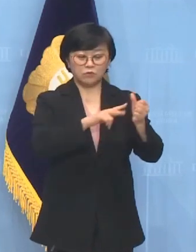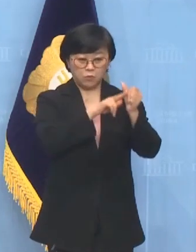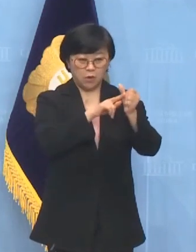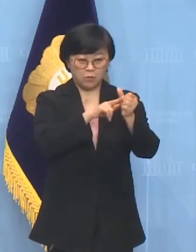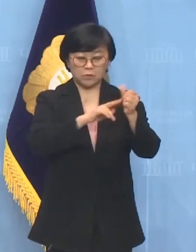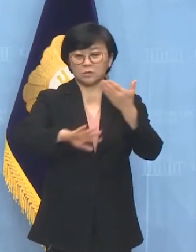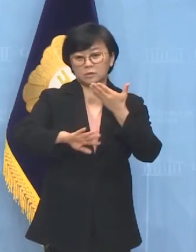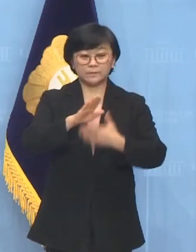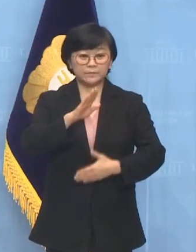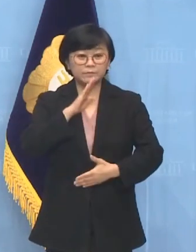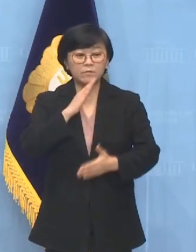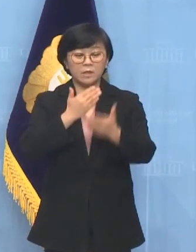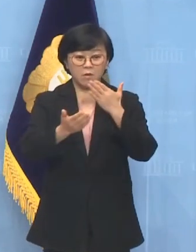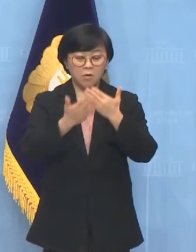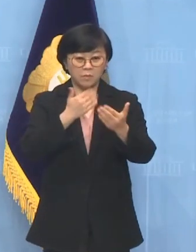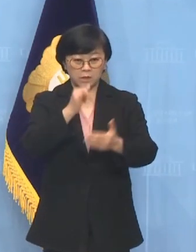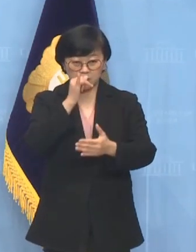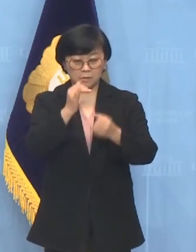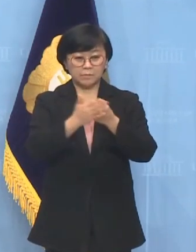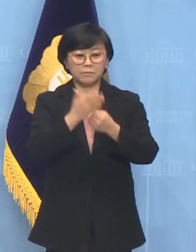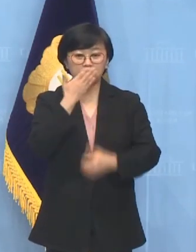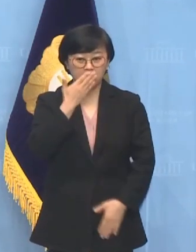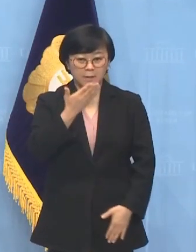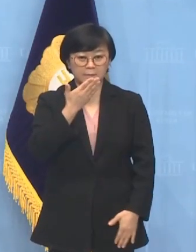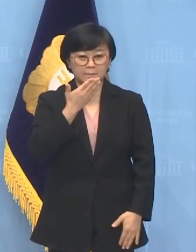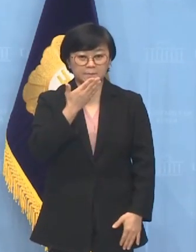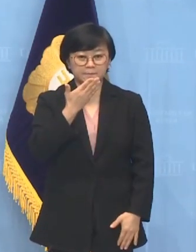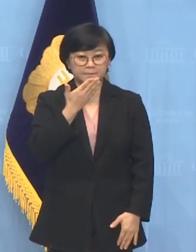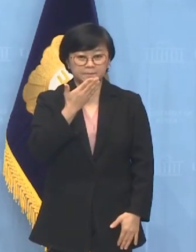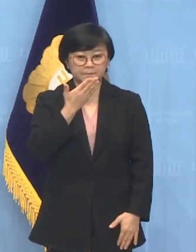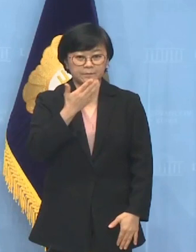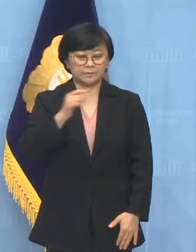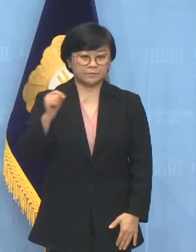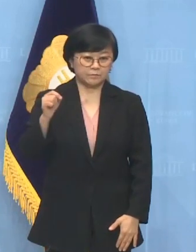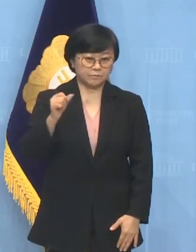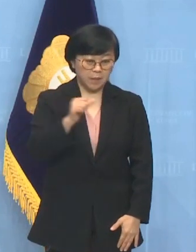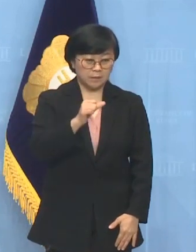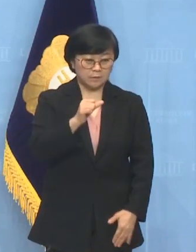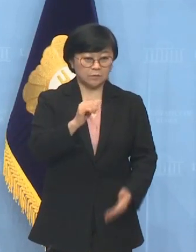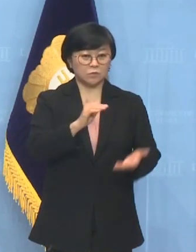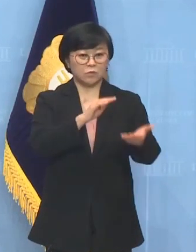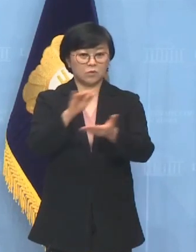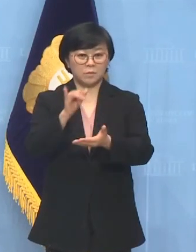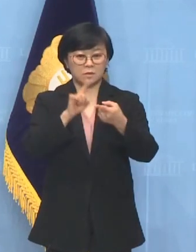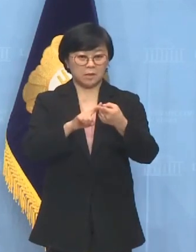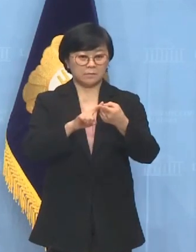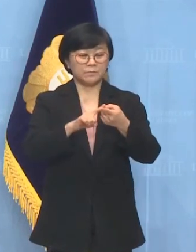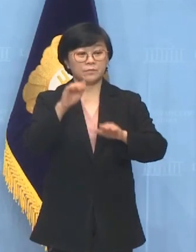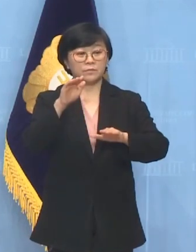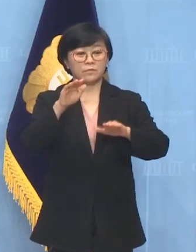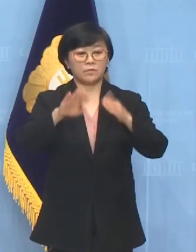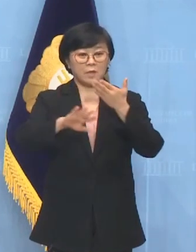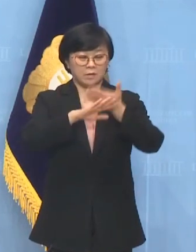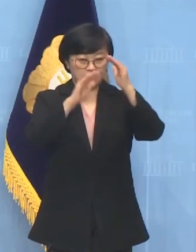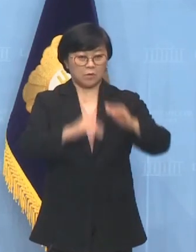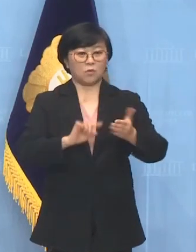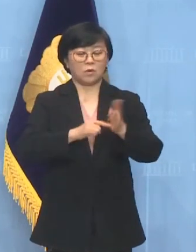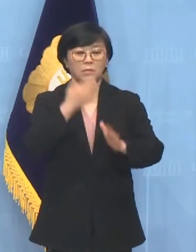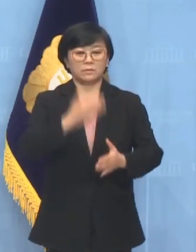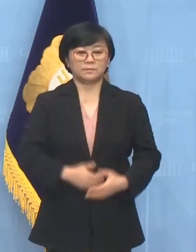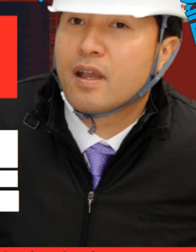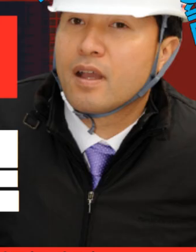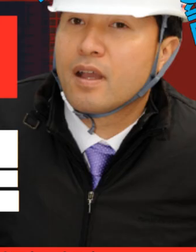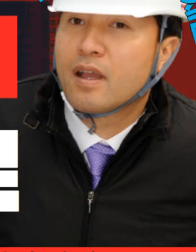달리 실무적으로, 현실적으로 가능한, 실용적인, 신속 공급이 가능한지 그 차별화된 내용이 공개가